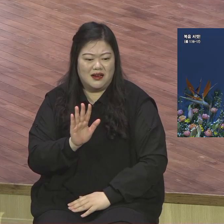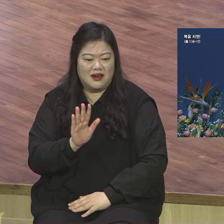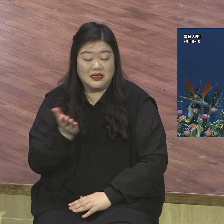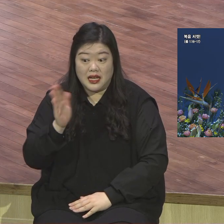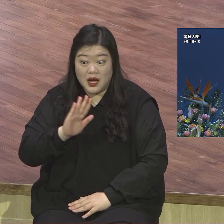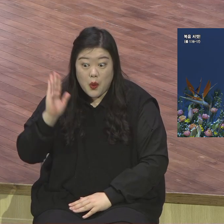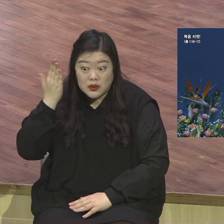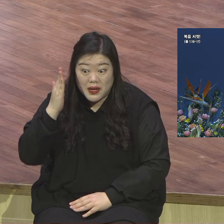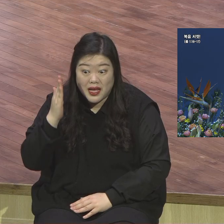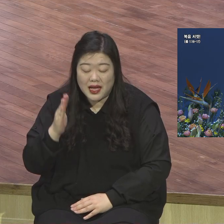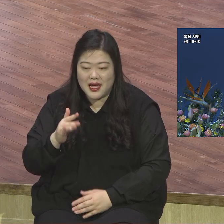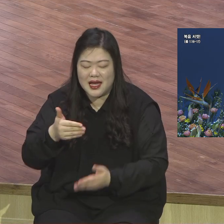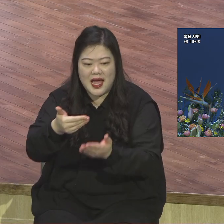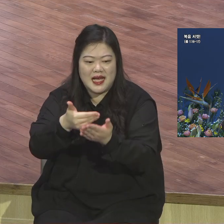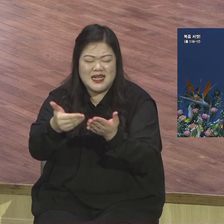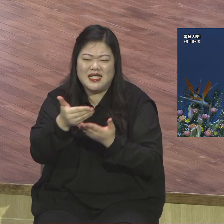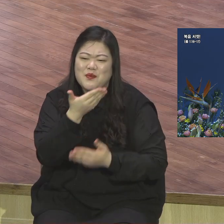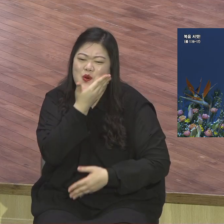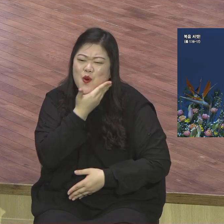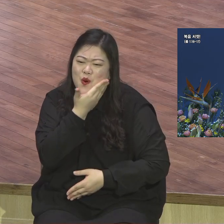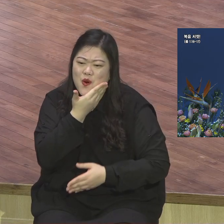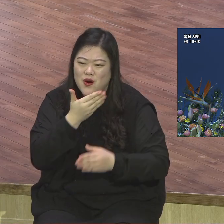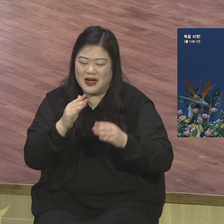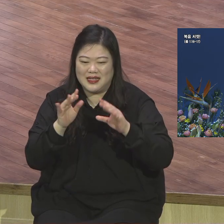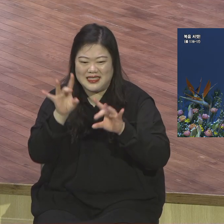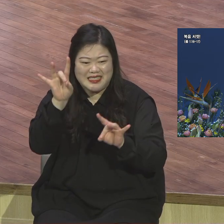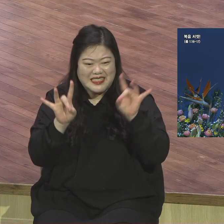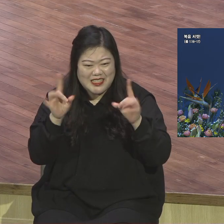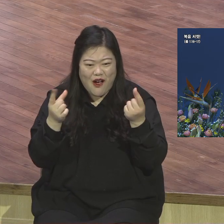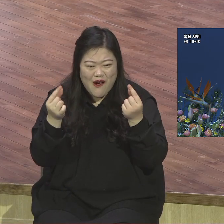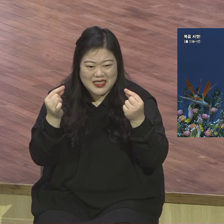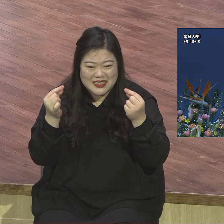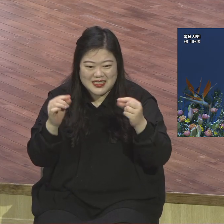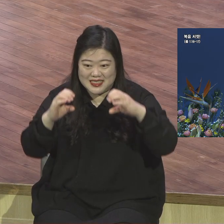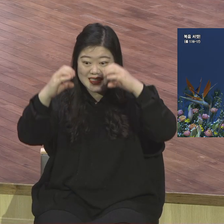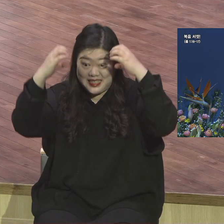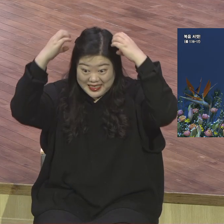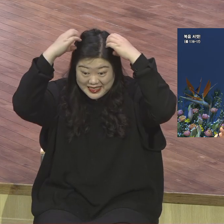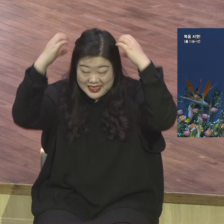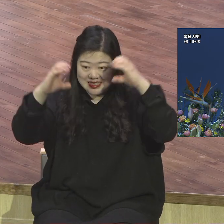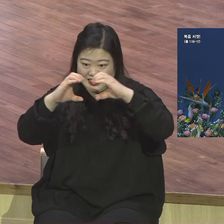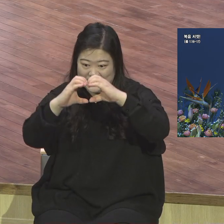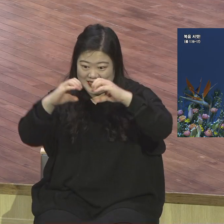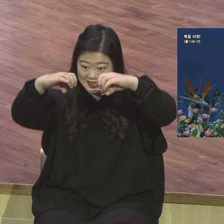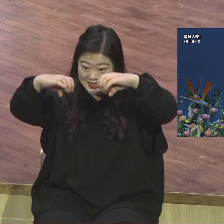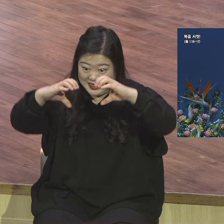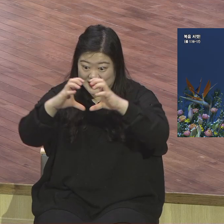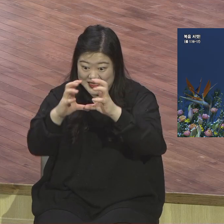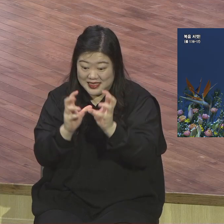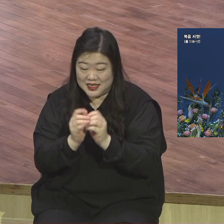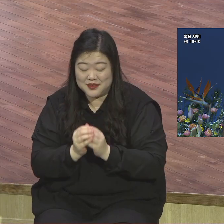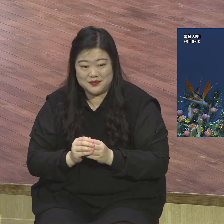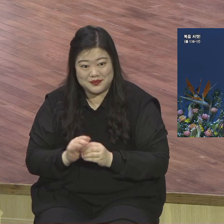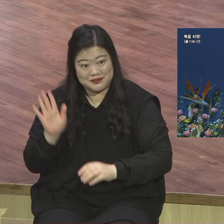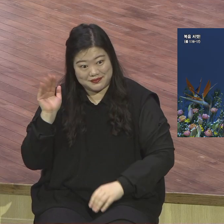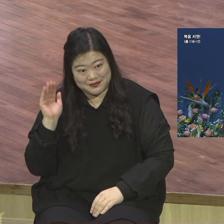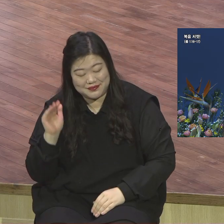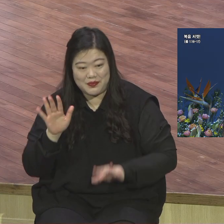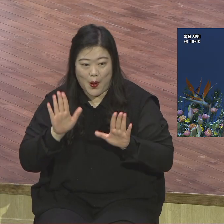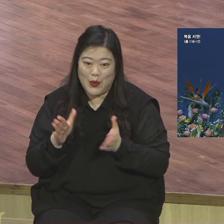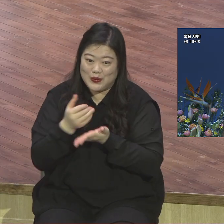깜찍한 캐릭터를 내세워가지고 편안한 마음으로 점을 치도록 그렇게 지금 많이 변화가